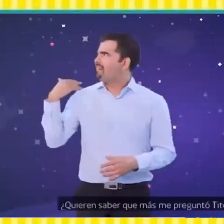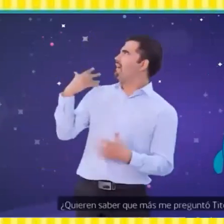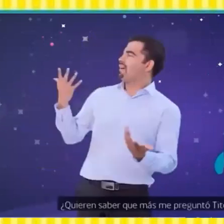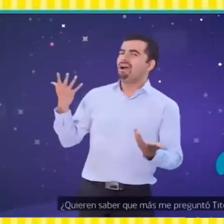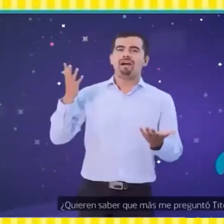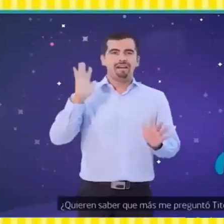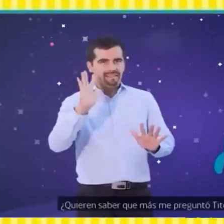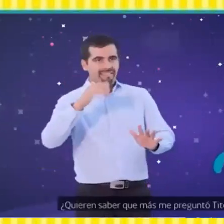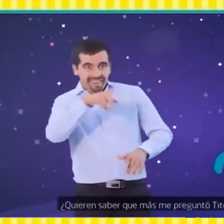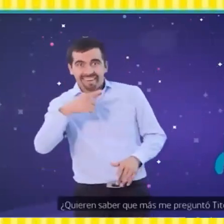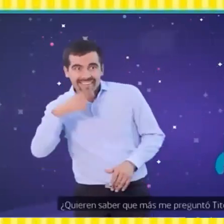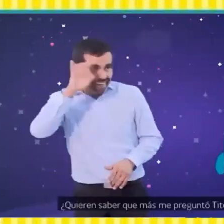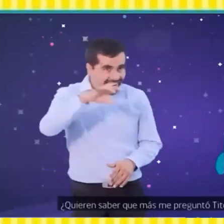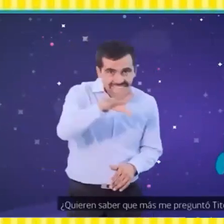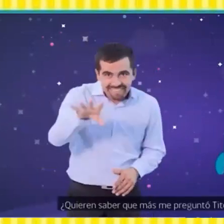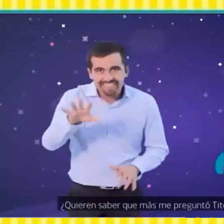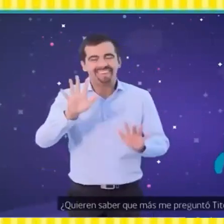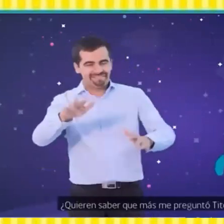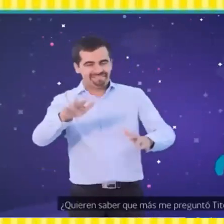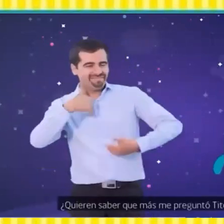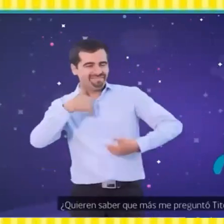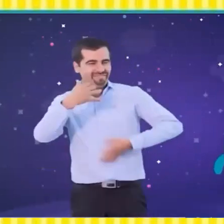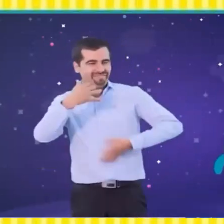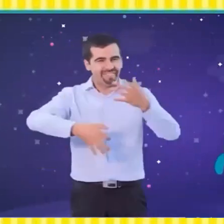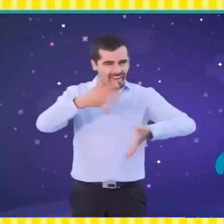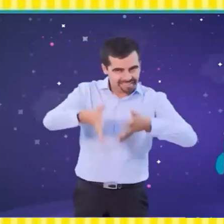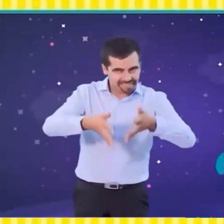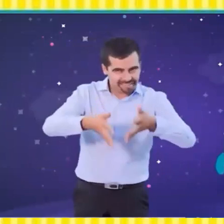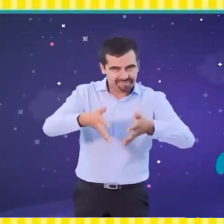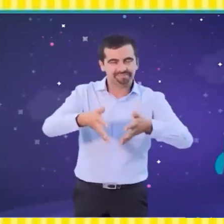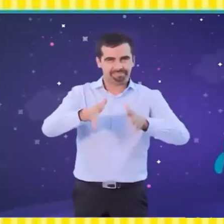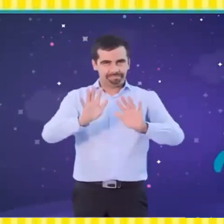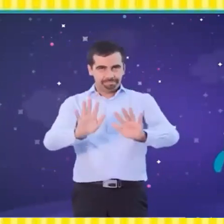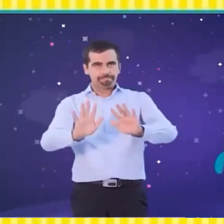¿Quieren saber qué más me preguntó Tito? Les cuento.